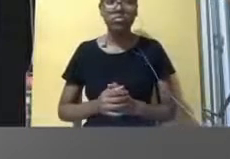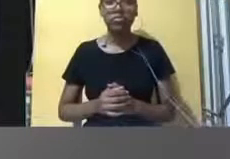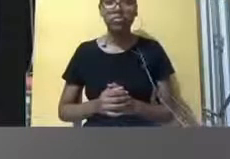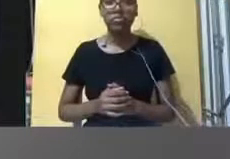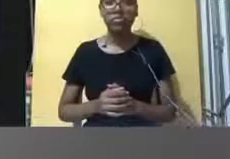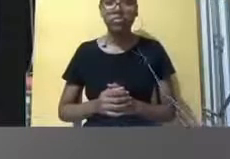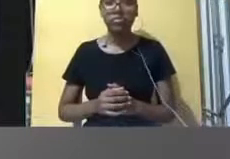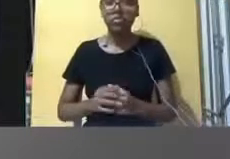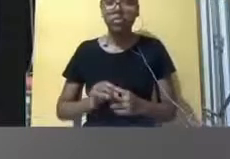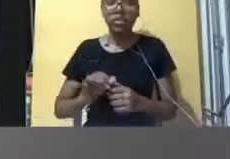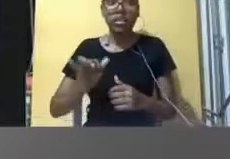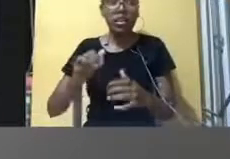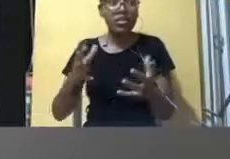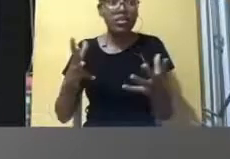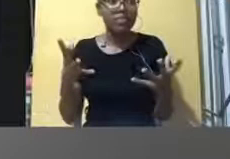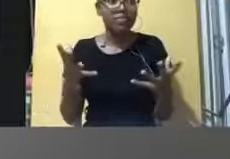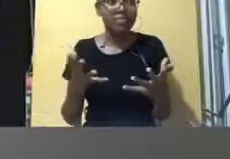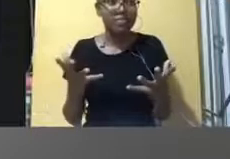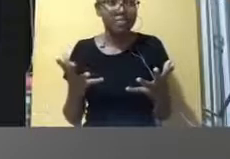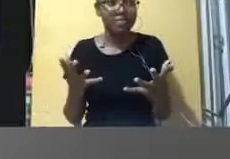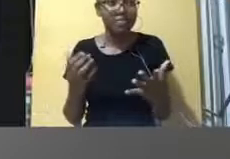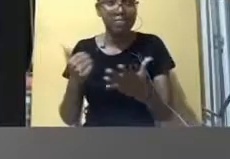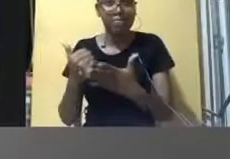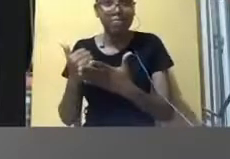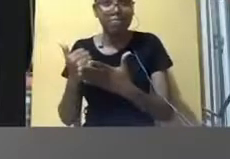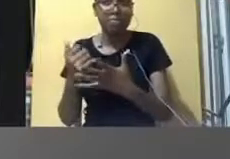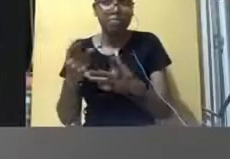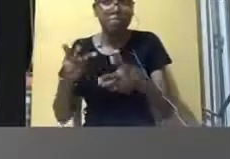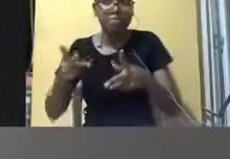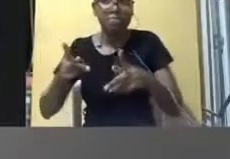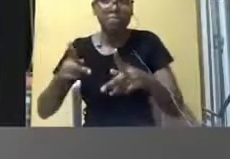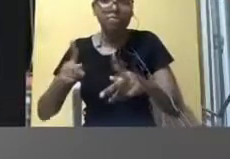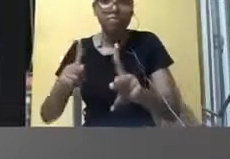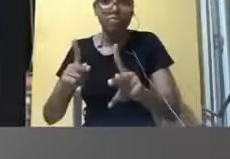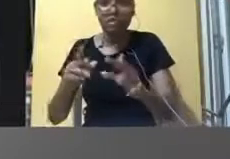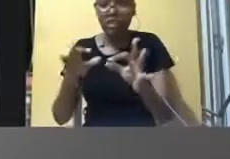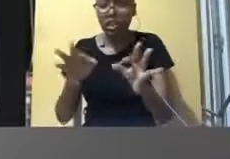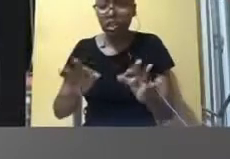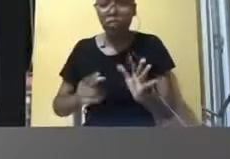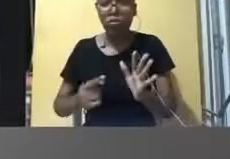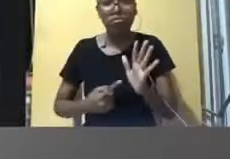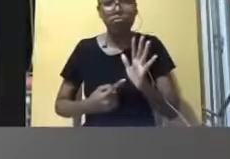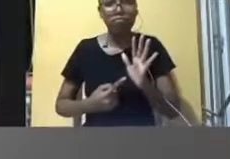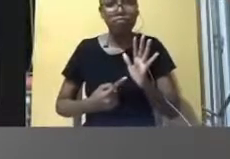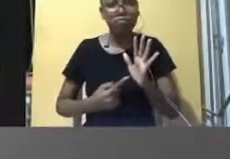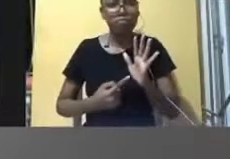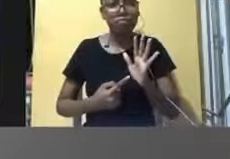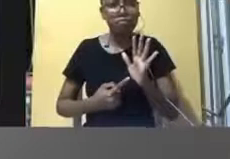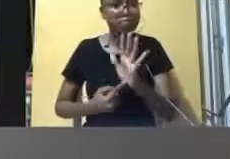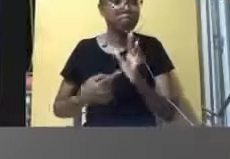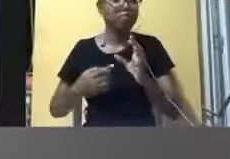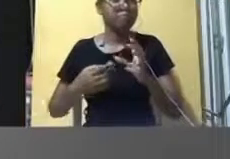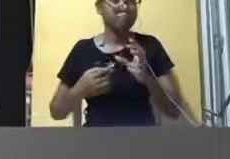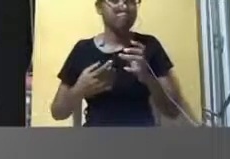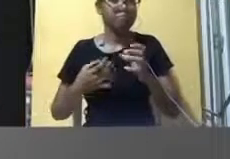cultura y los comportamientos de esos y otros grupos, razas y sociedades. Es pensar que nuestra forma